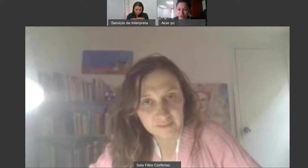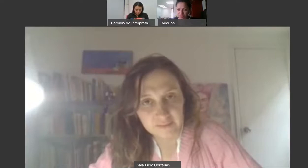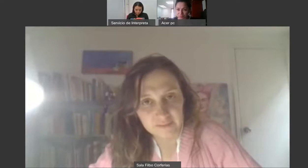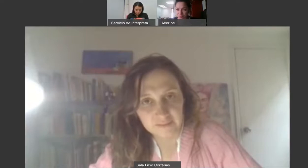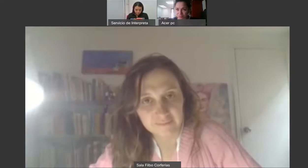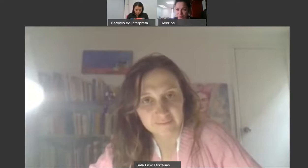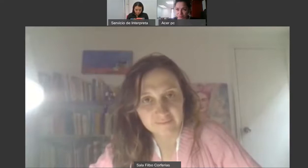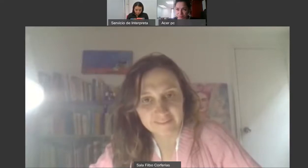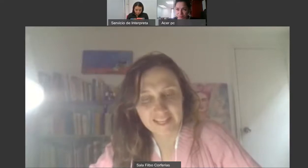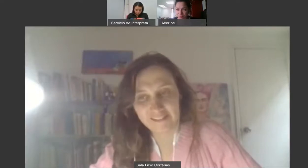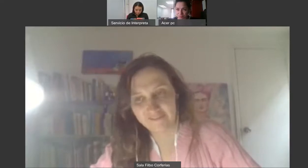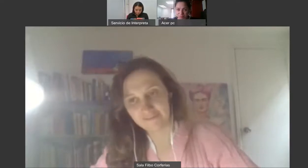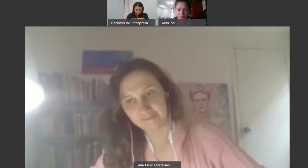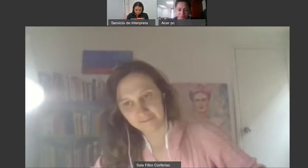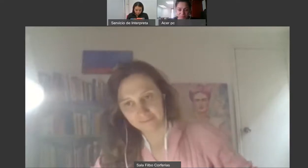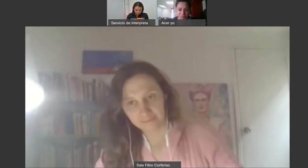Ya lo hago. Dale.